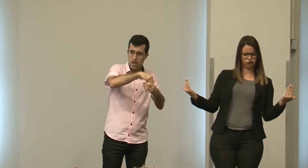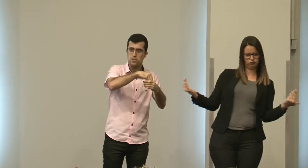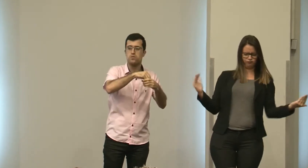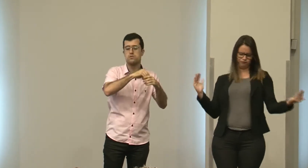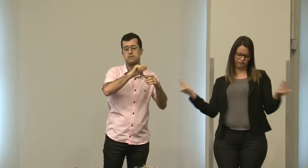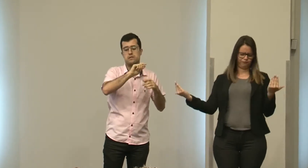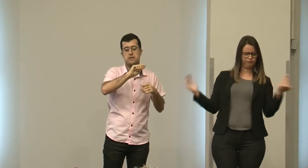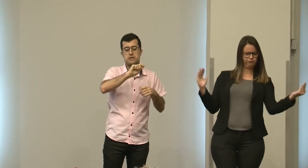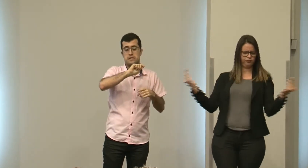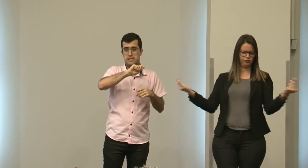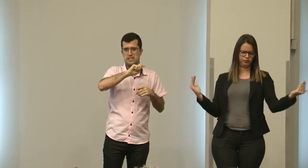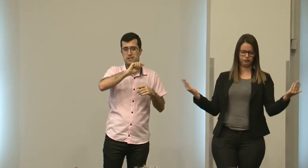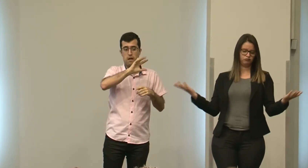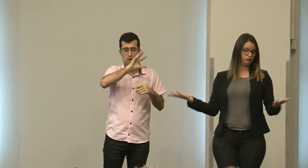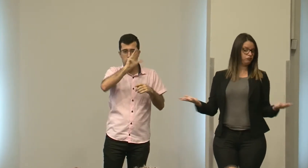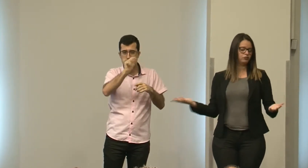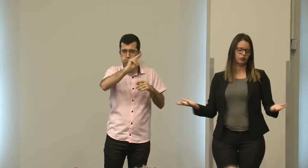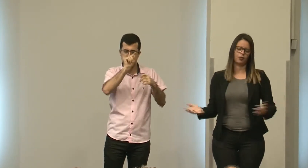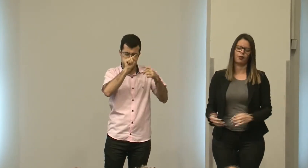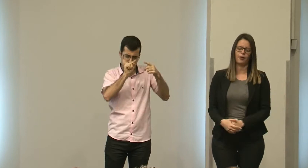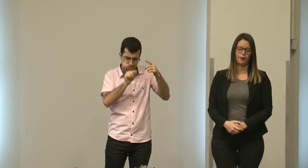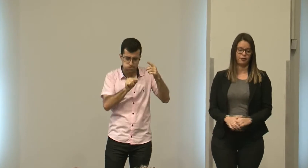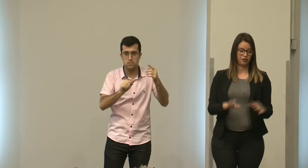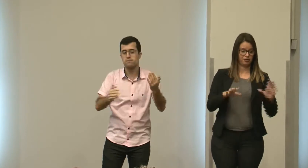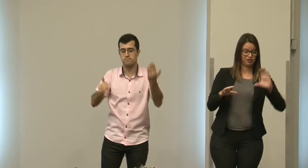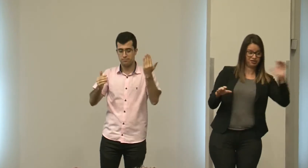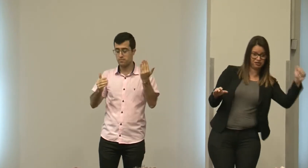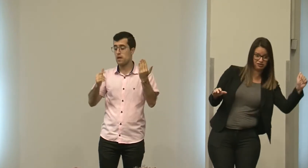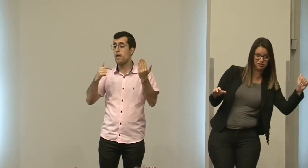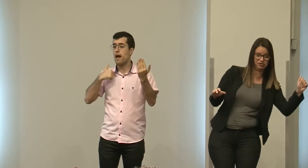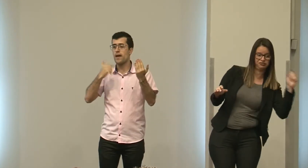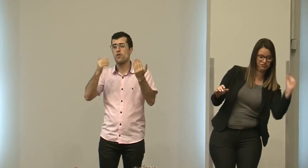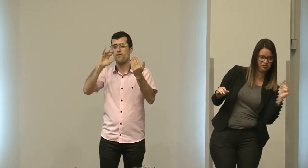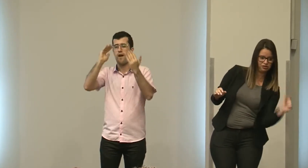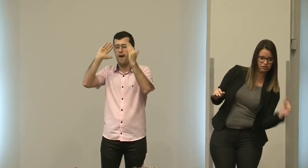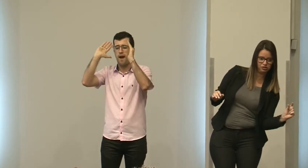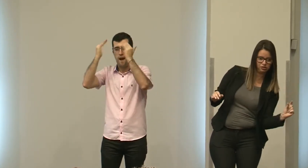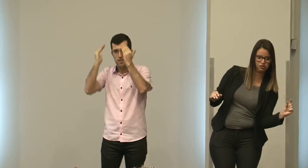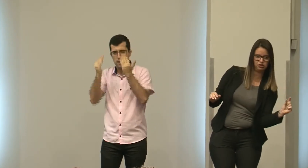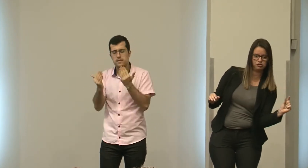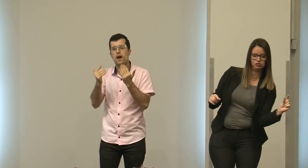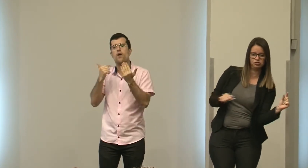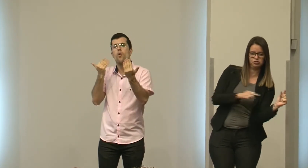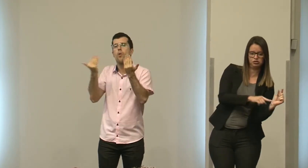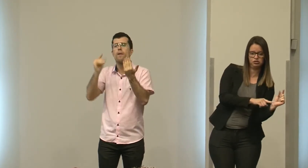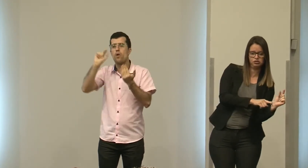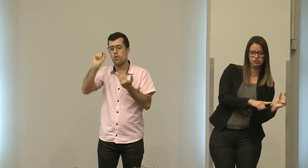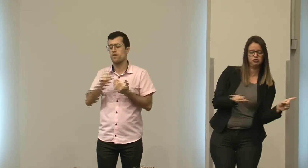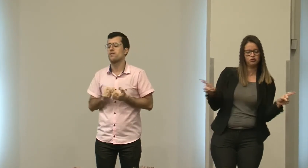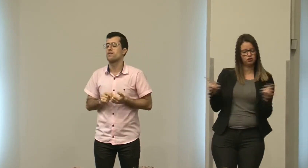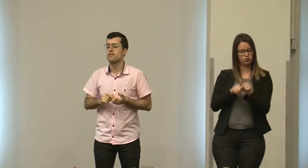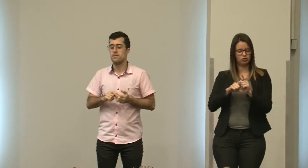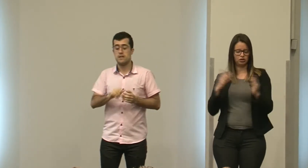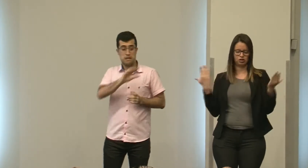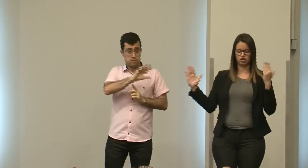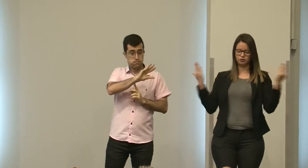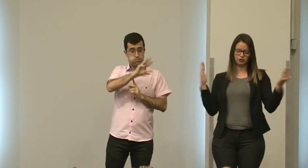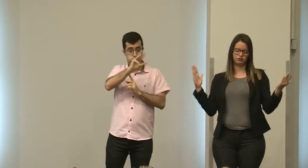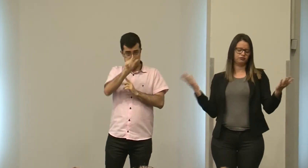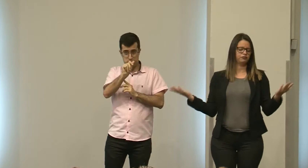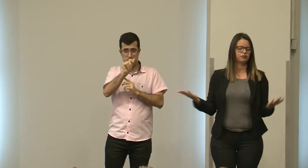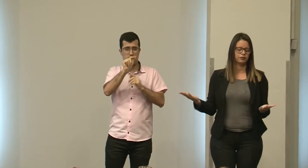Nós podemos fazer a seguinte comparação. Temos o dicionário dos sinais datilológicos, e aí, quando